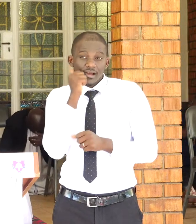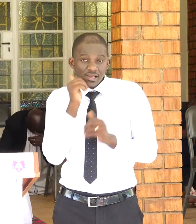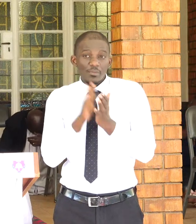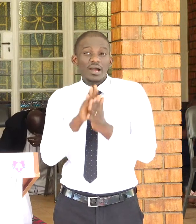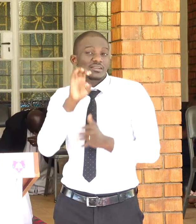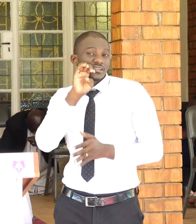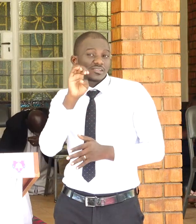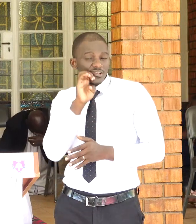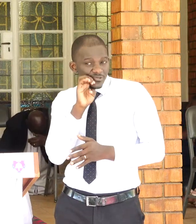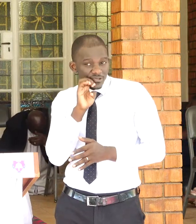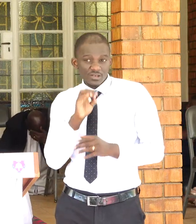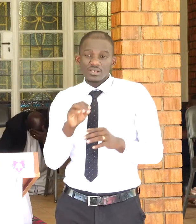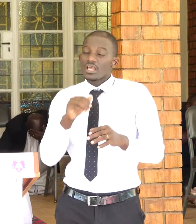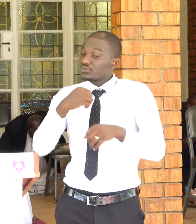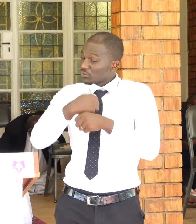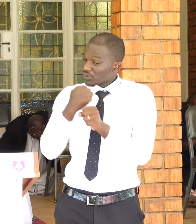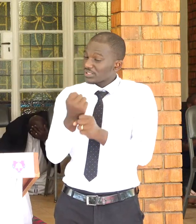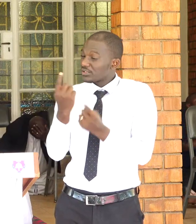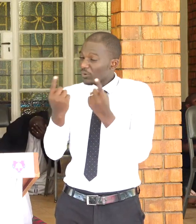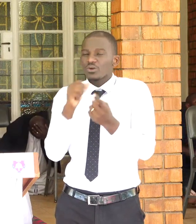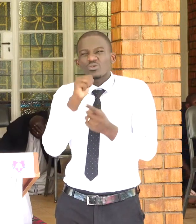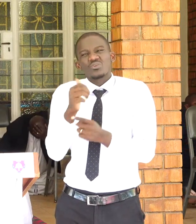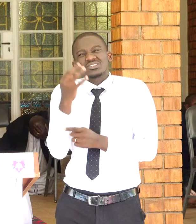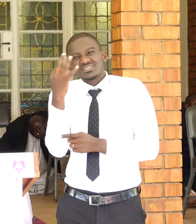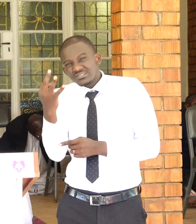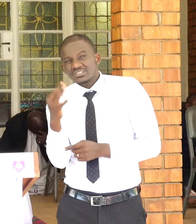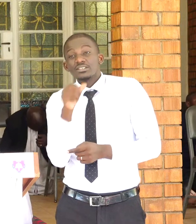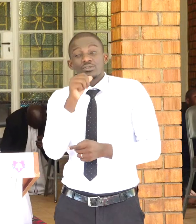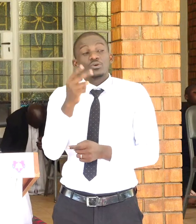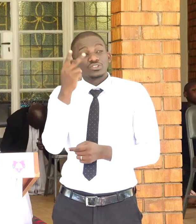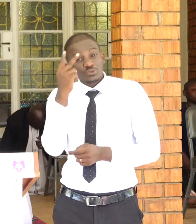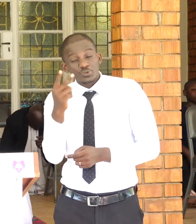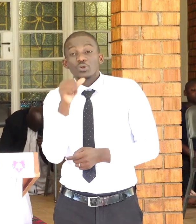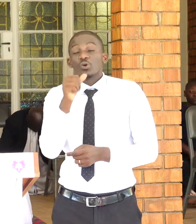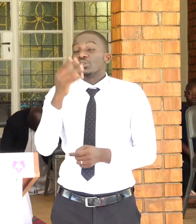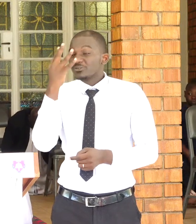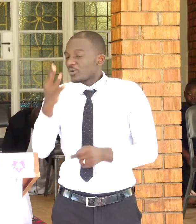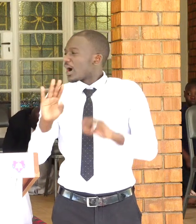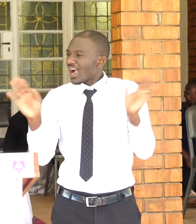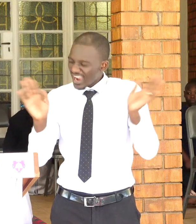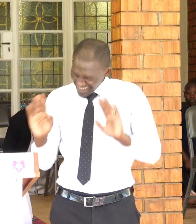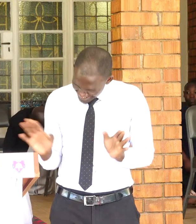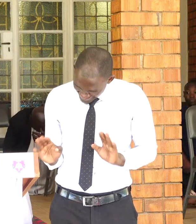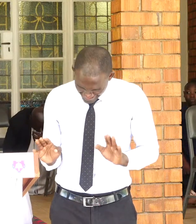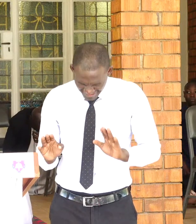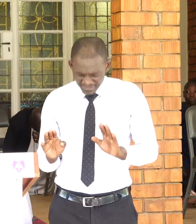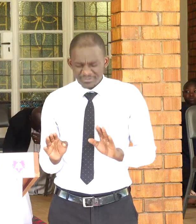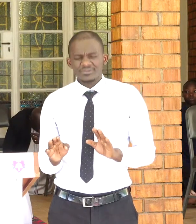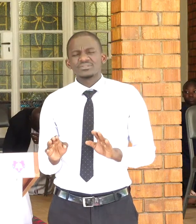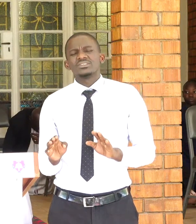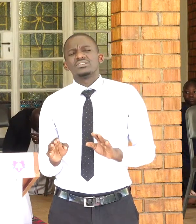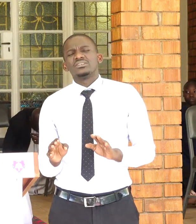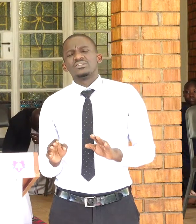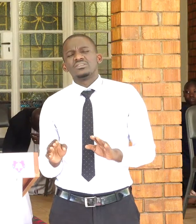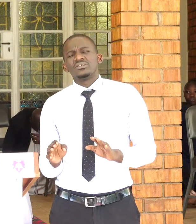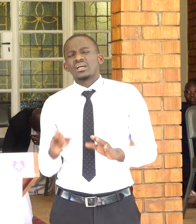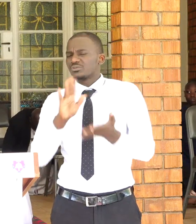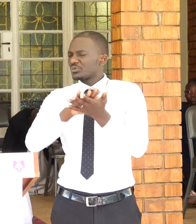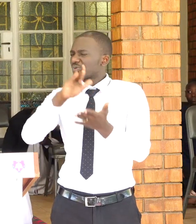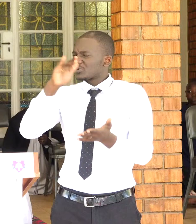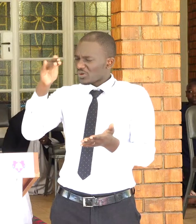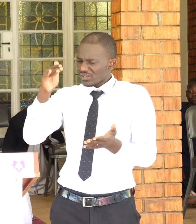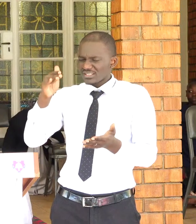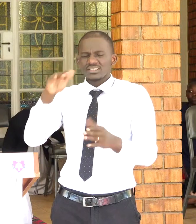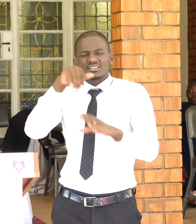Kaawa ate watonda omu si basatu si babiri si bana obeere Katonda agulumira emisana n'ekiro mu